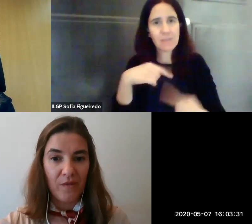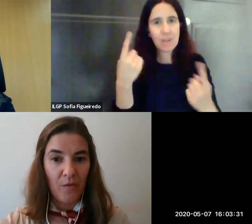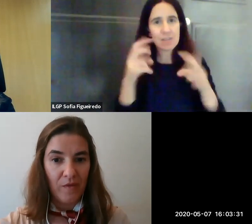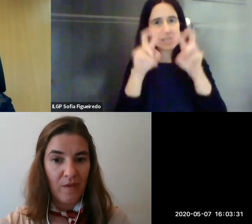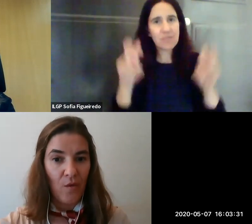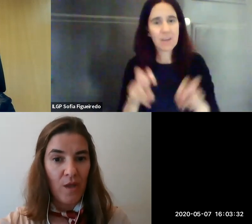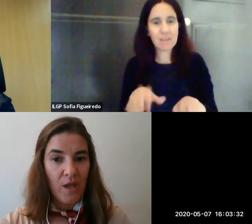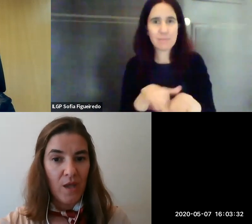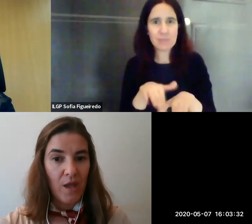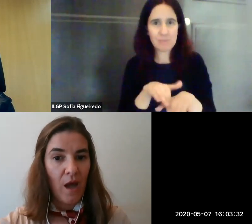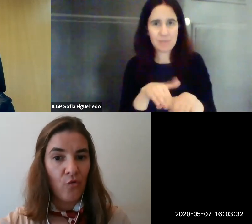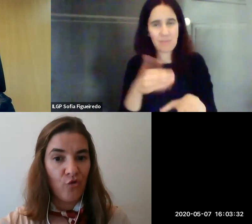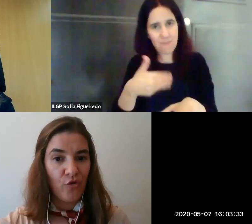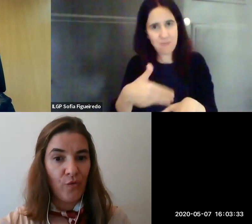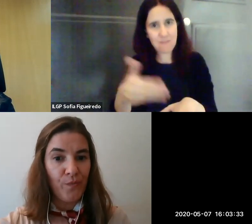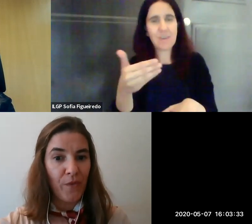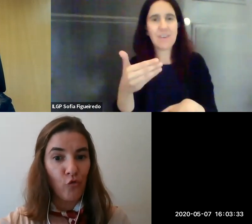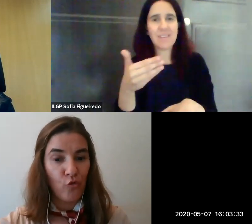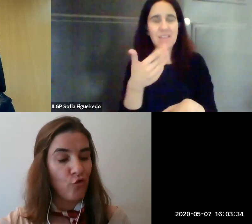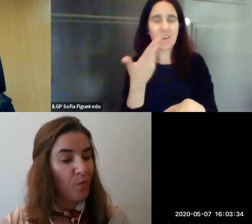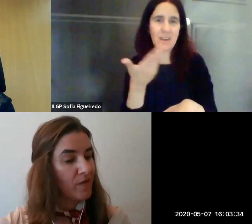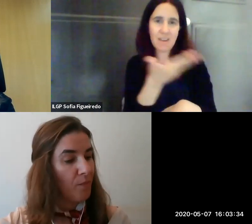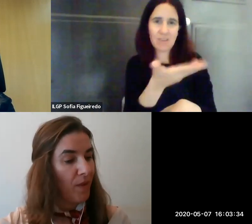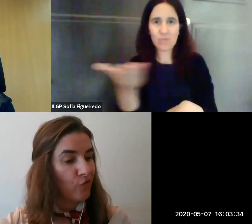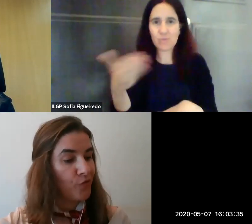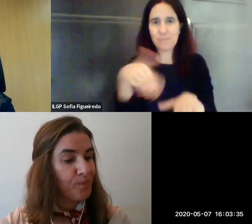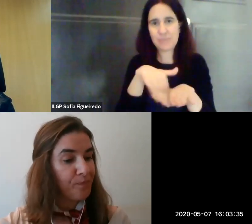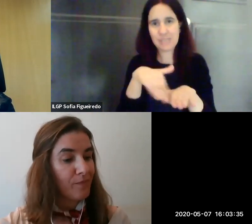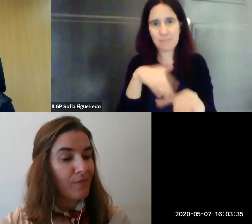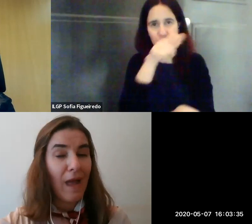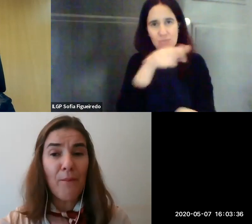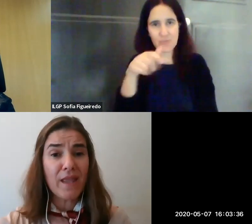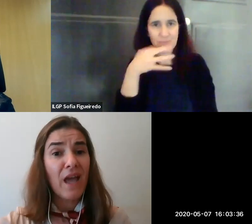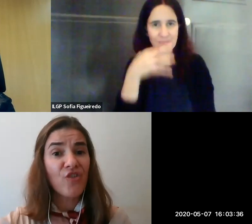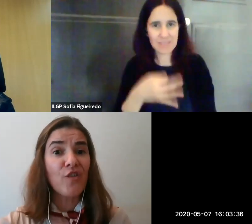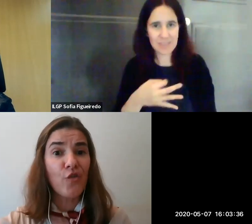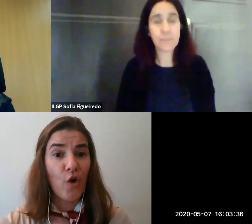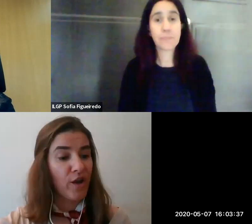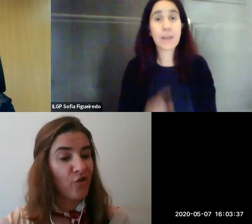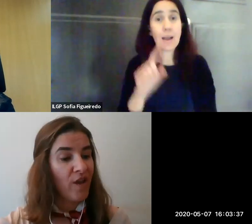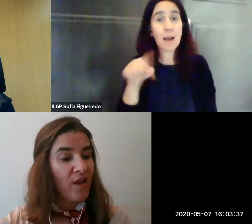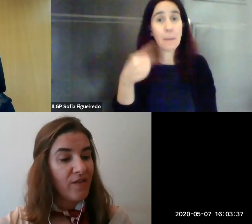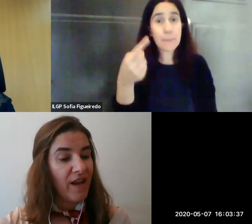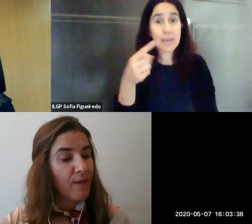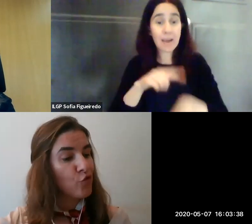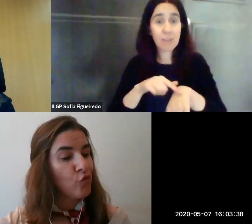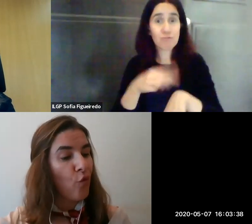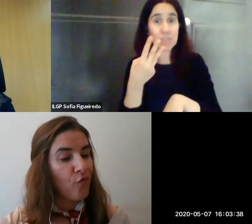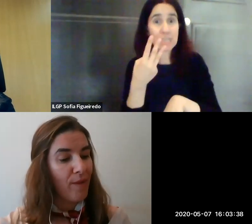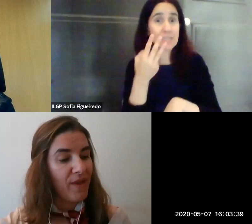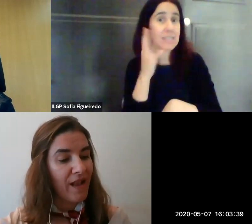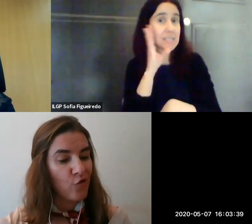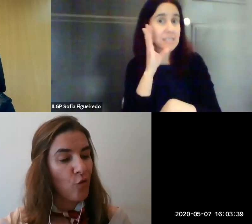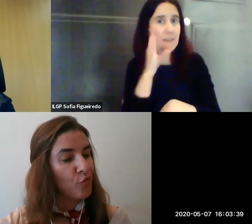certificado de participação a todos os participantes. Amanhã às 15 horas teremos um